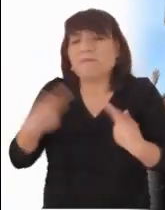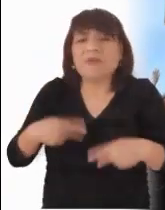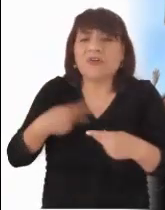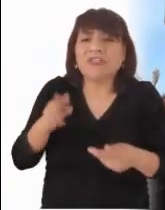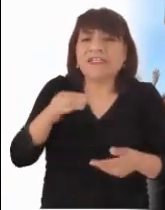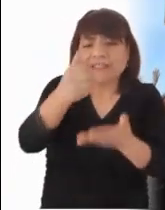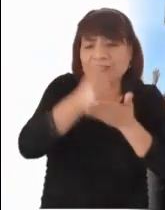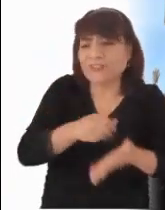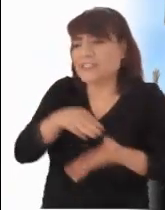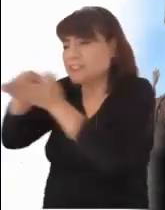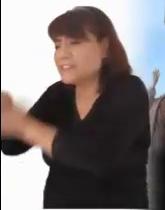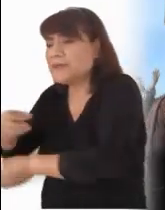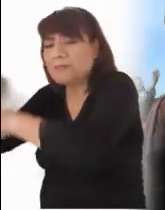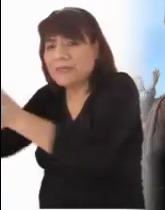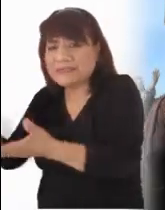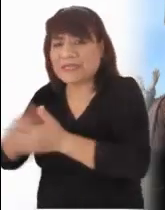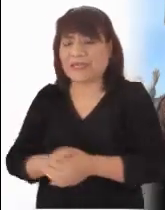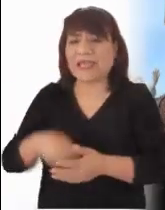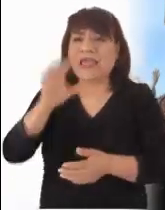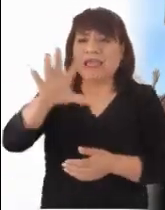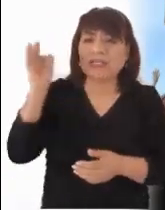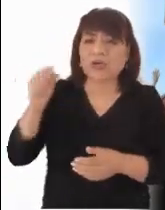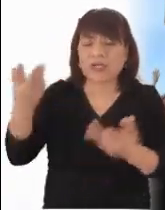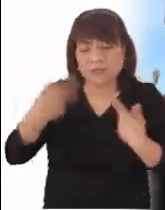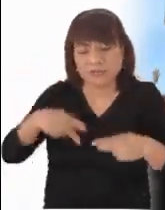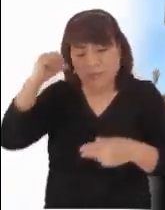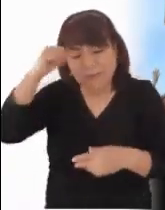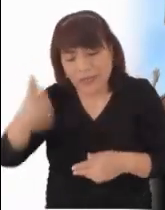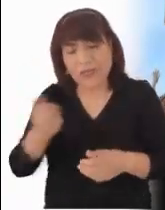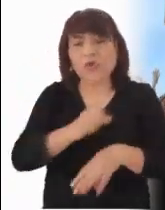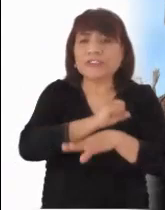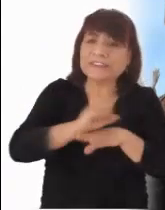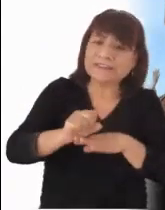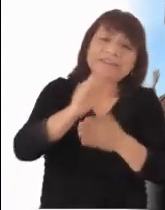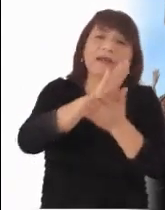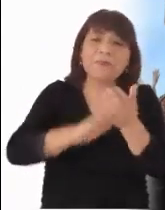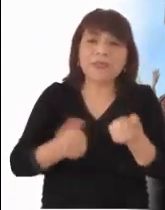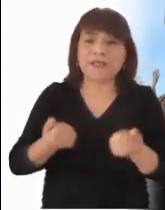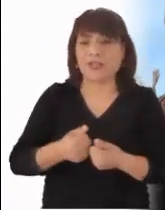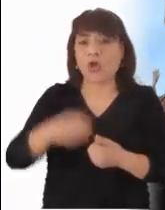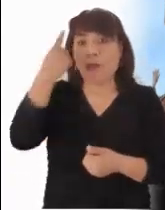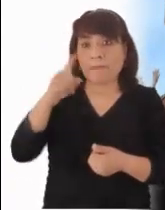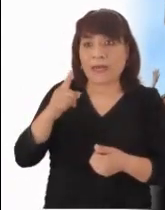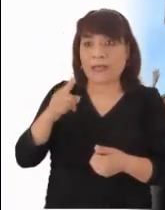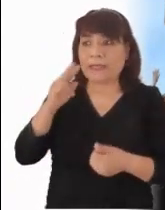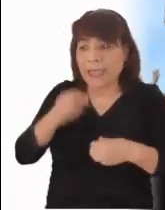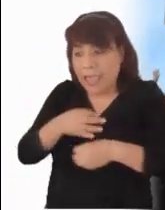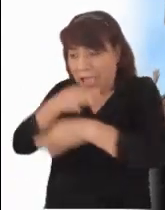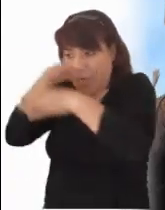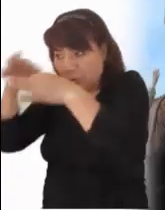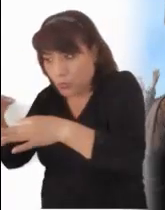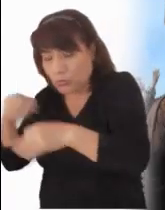mensajeros, a los pequeños, a los insignificantes, a los ignorantes, a los pecadores, para